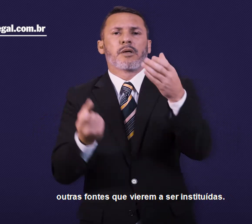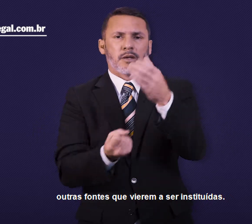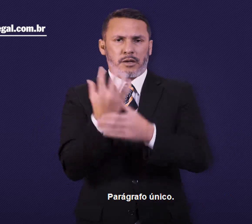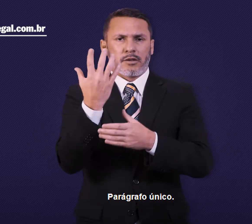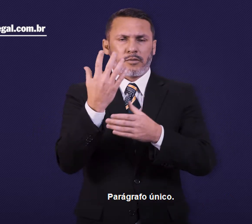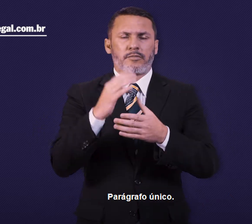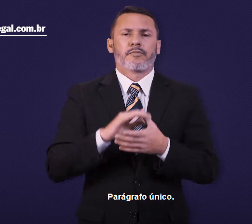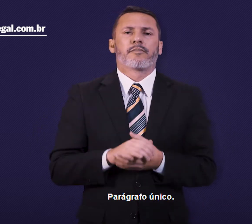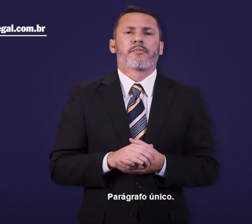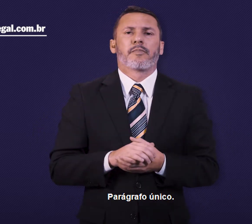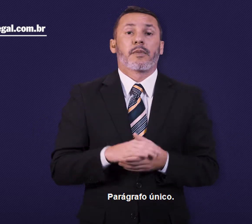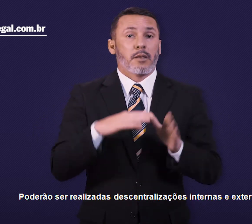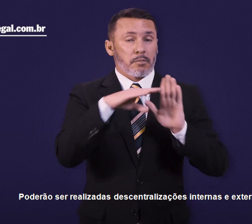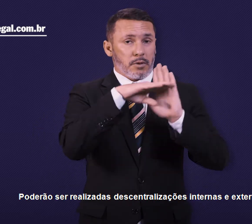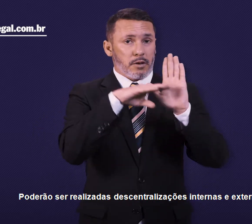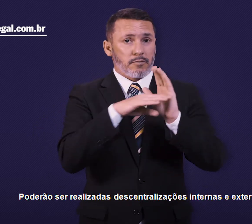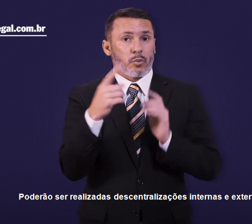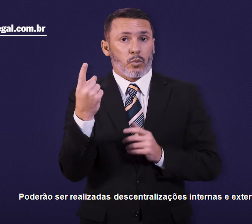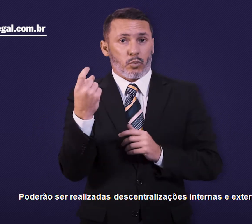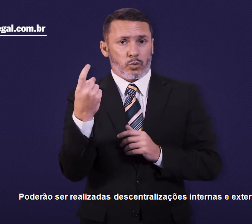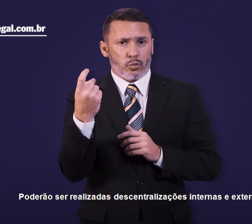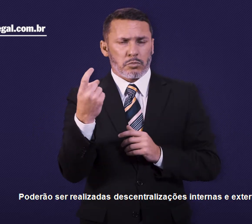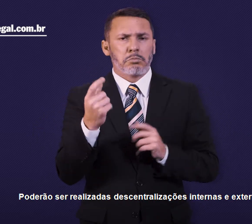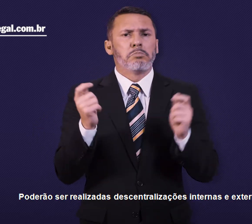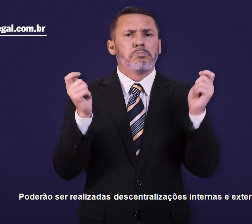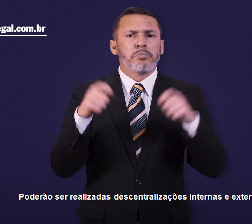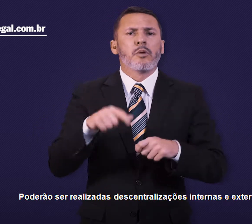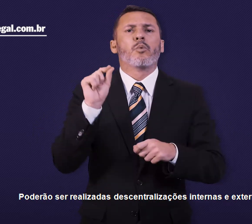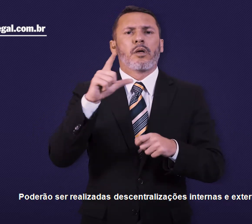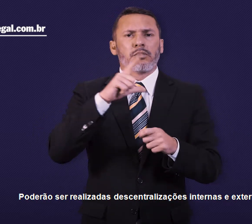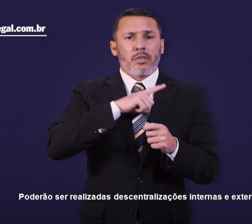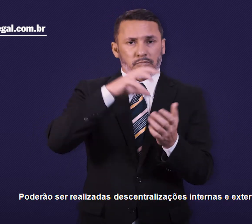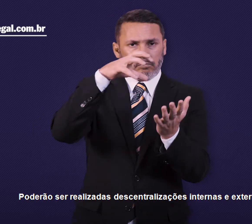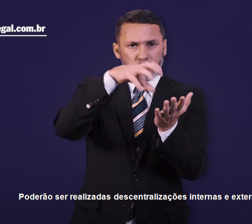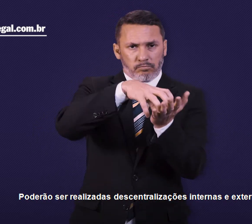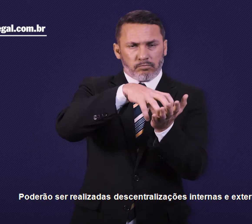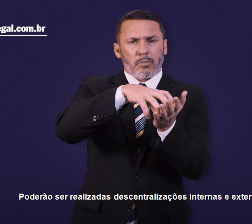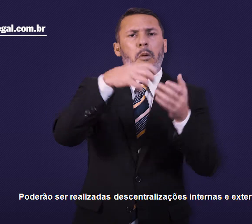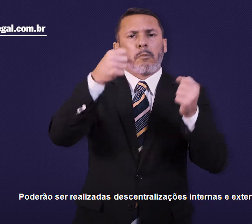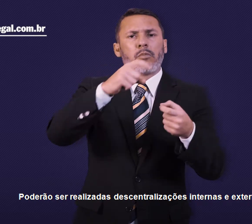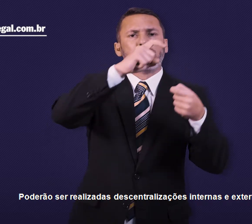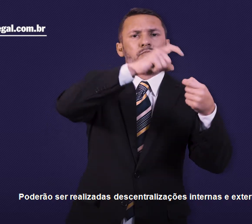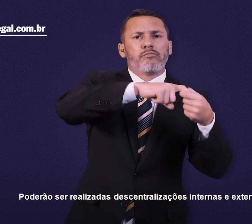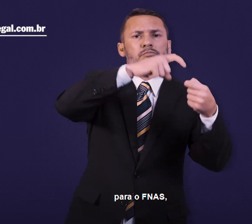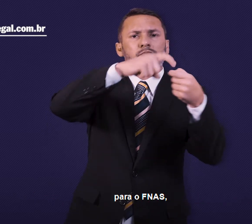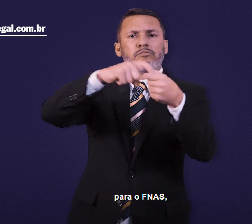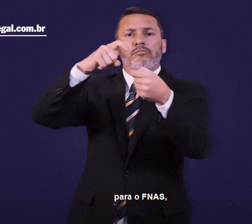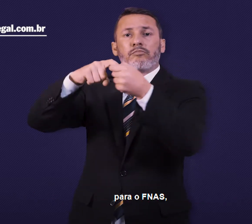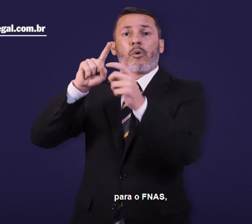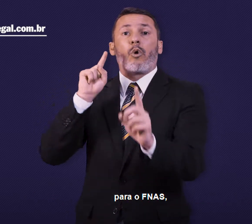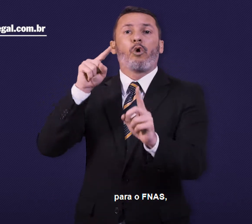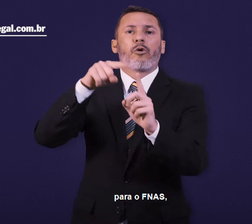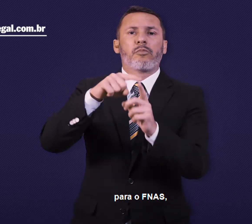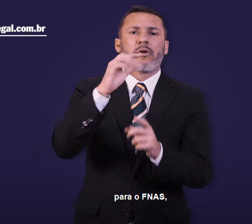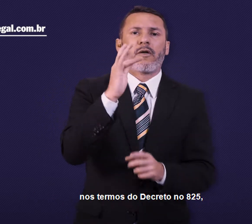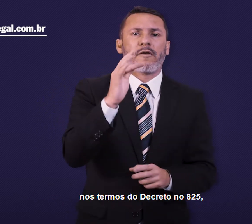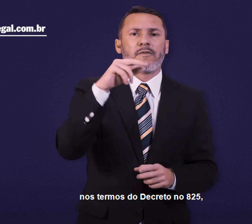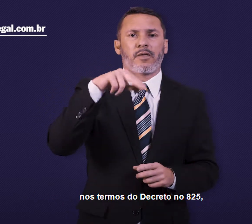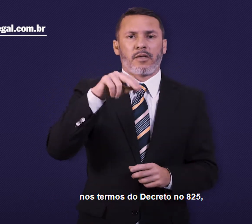instituídas. Parágrafo único. Poderão ser realizadas descentralizações internas e externas para o FNAS nos termos